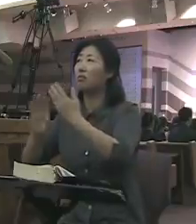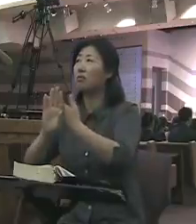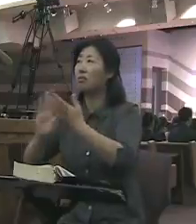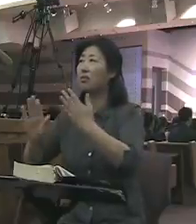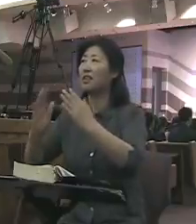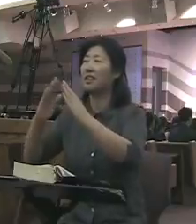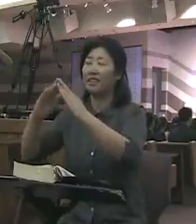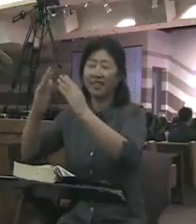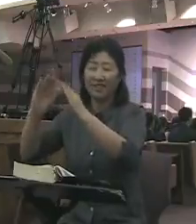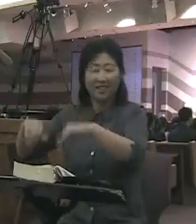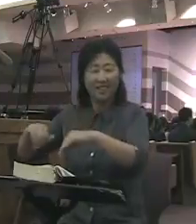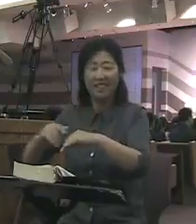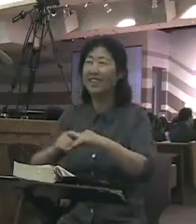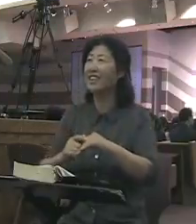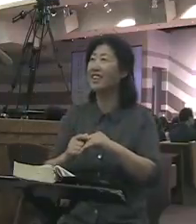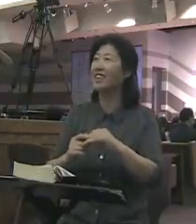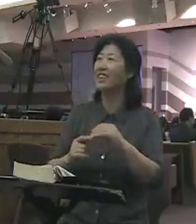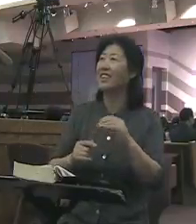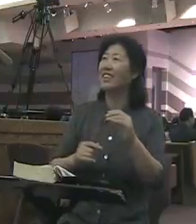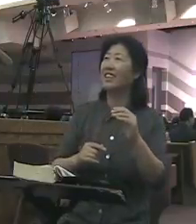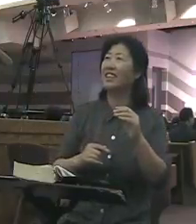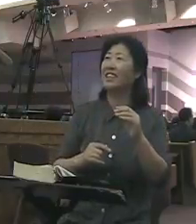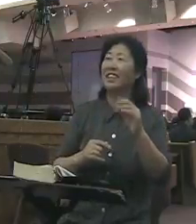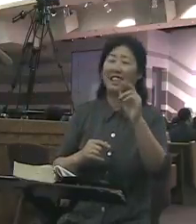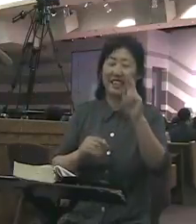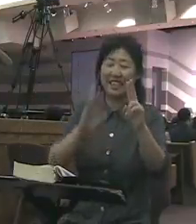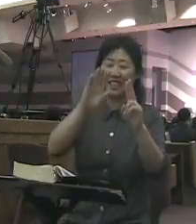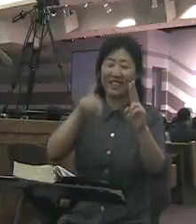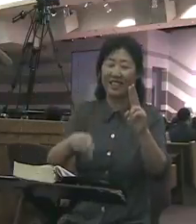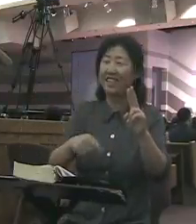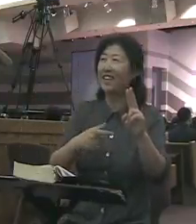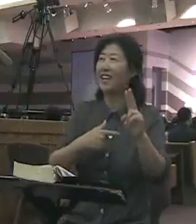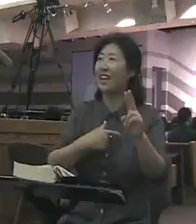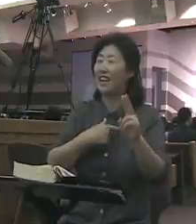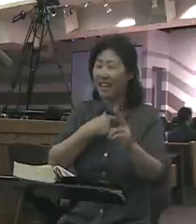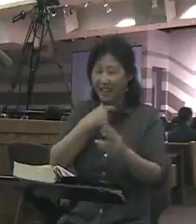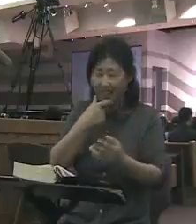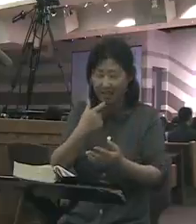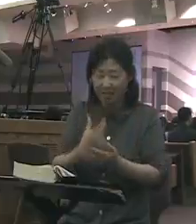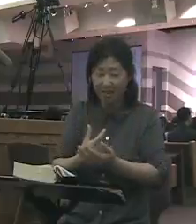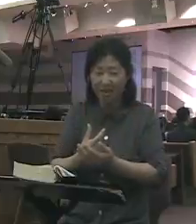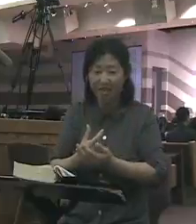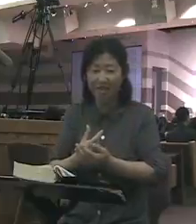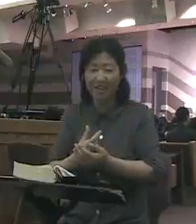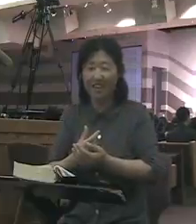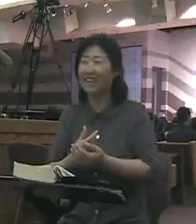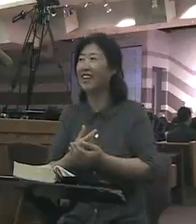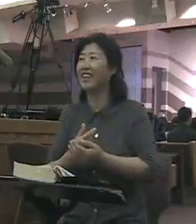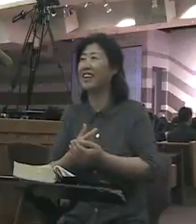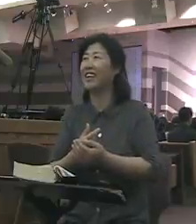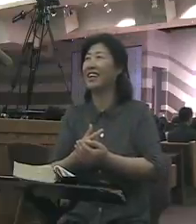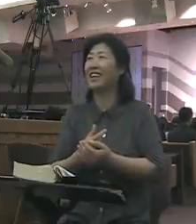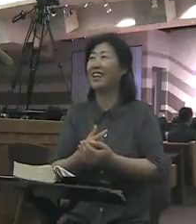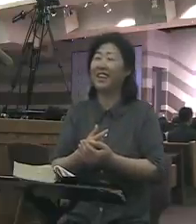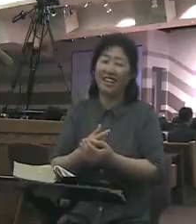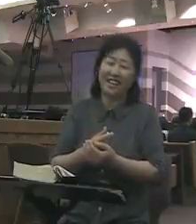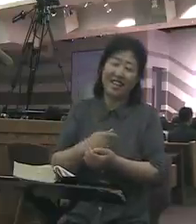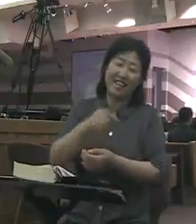감개무량했는지, 제가 이후에 뭐 감격무량했다 그러니까 성도들이 웃어서 자신이 감개무량했는지 모릅니다. 제가